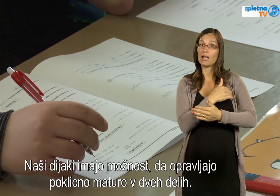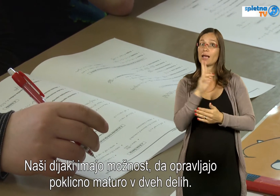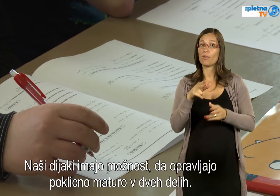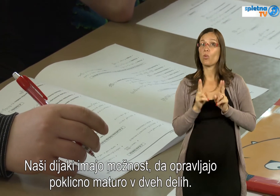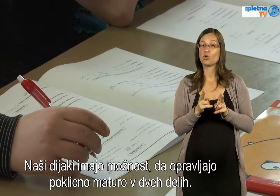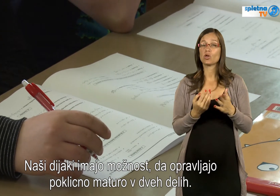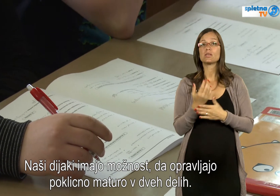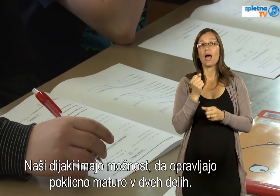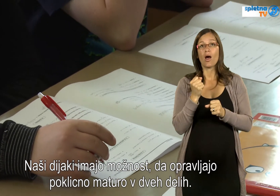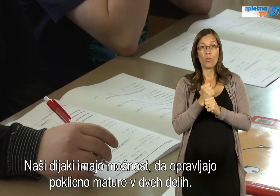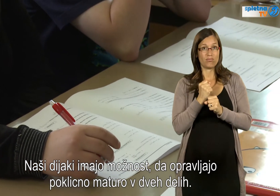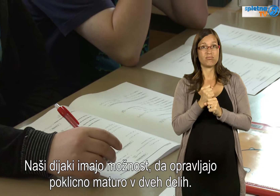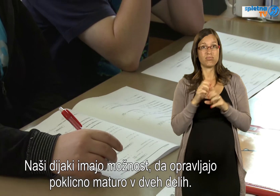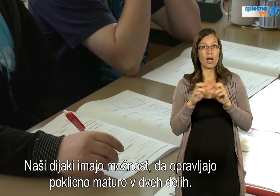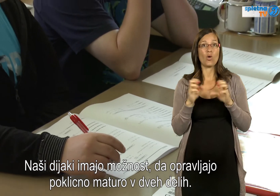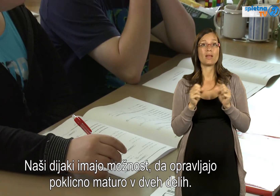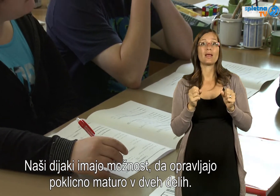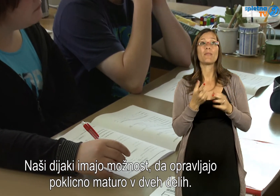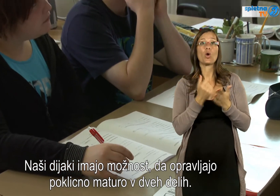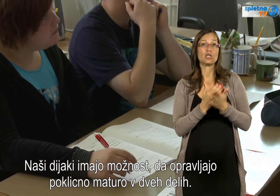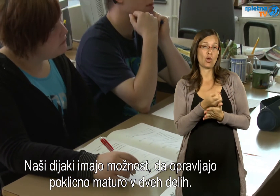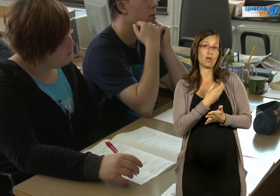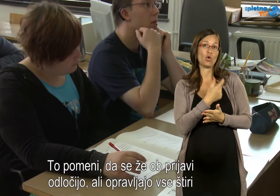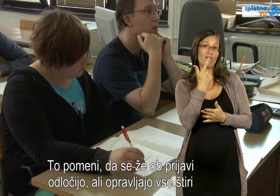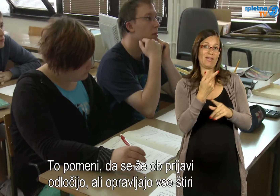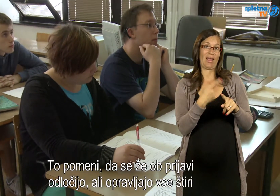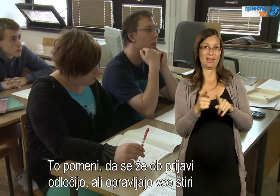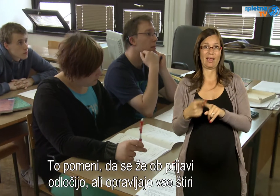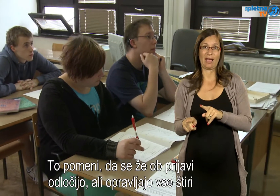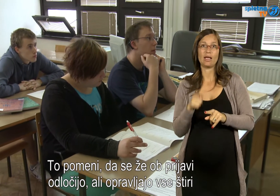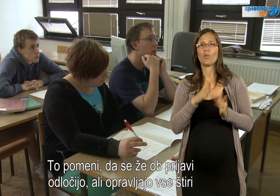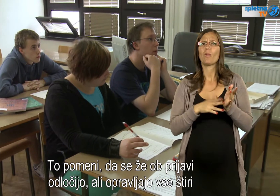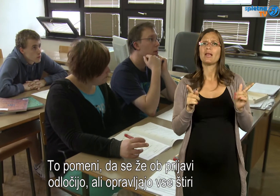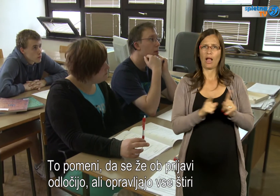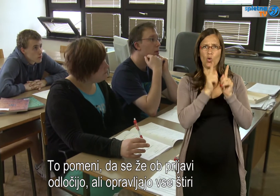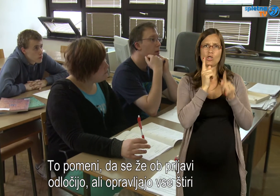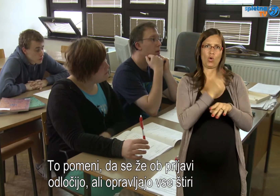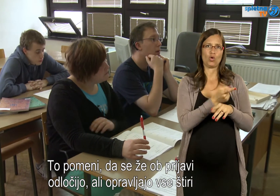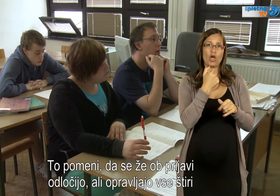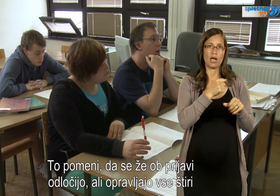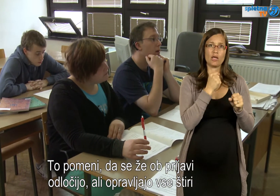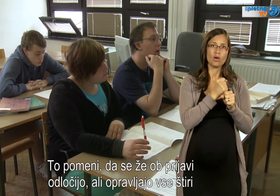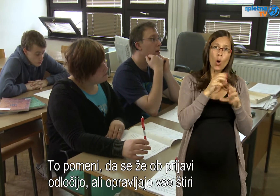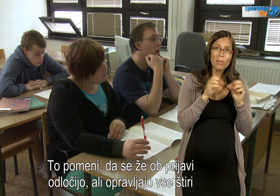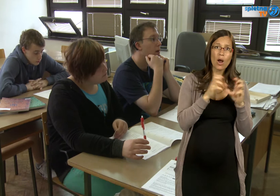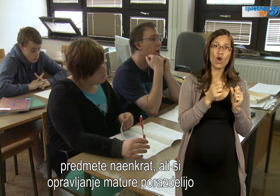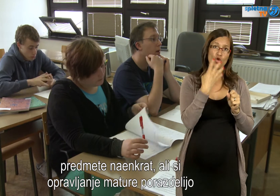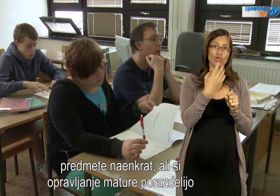imajo možnost, da opravljajo poklicno maturo v 2 delih. To pomeni, da se že o prijavi odločijo, ali opravljajo vse 4 predmete